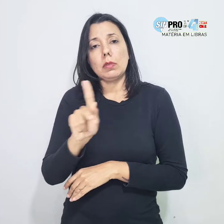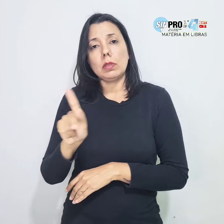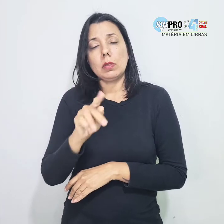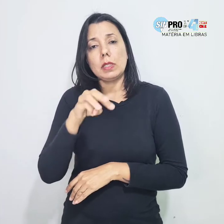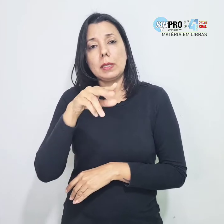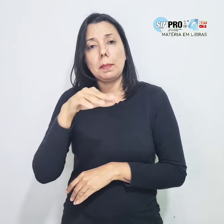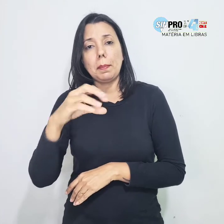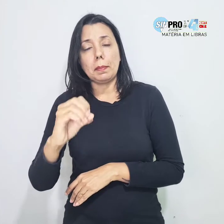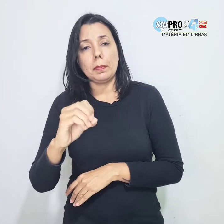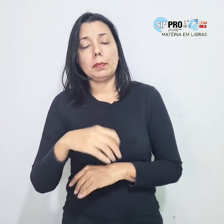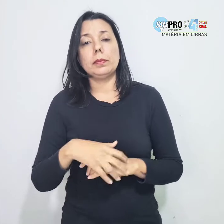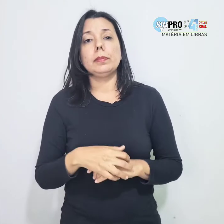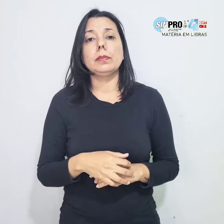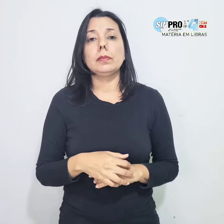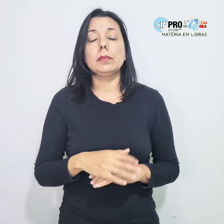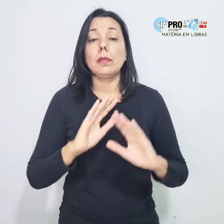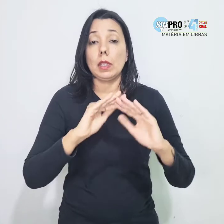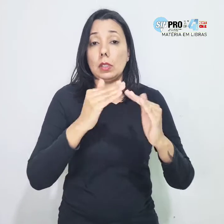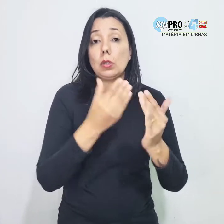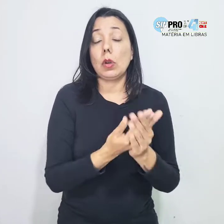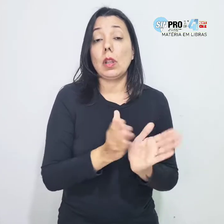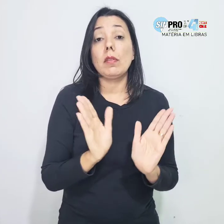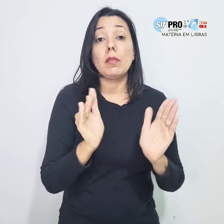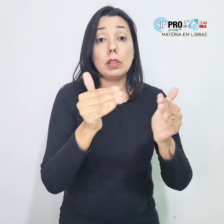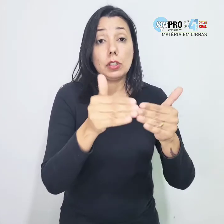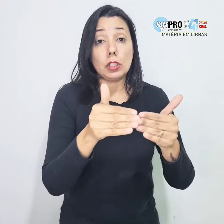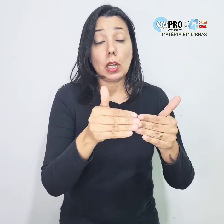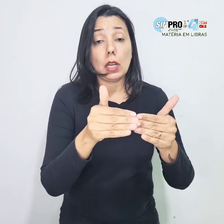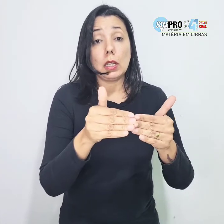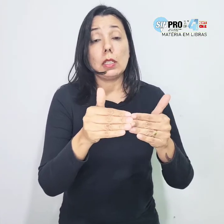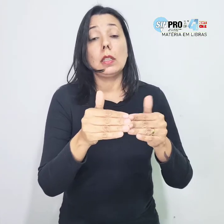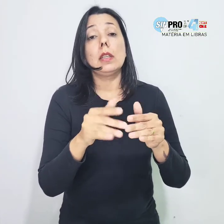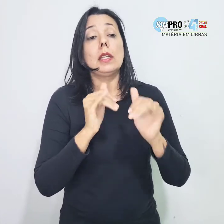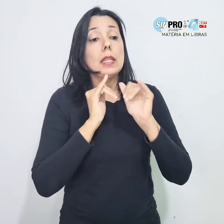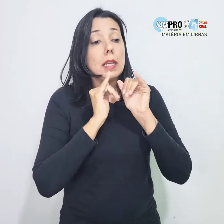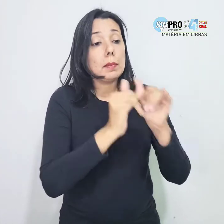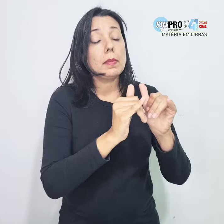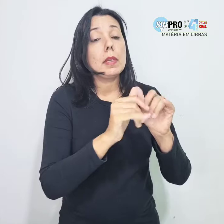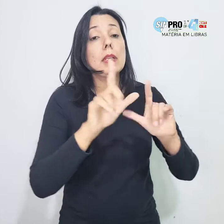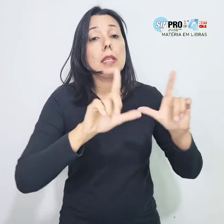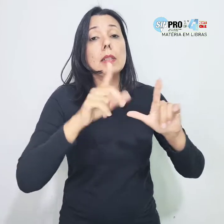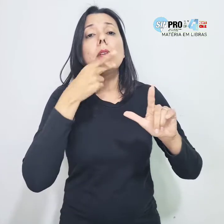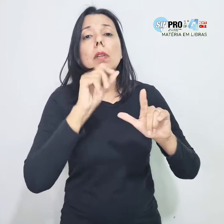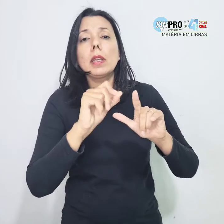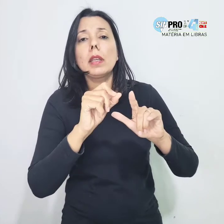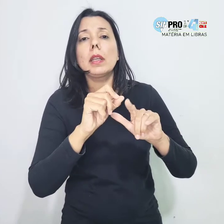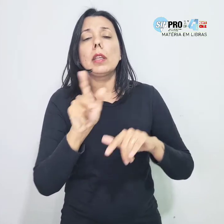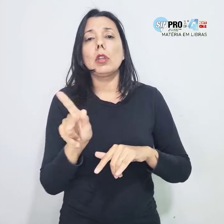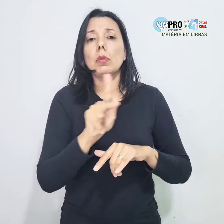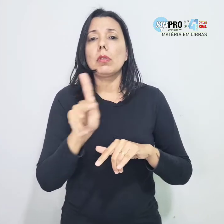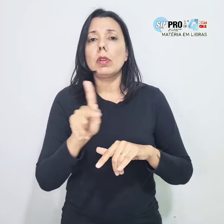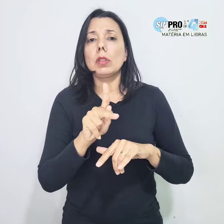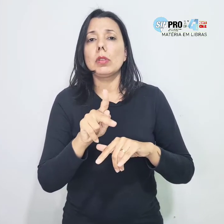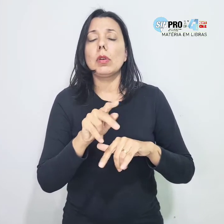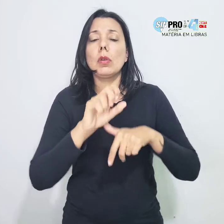maio. A escola foi fechada e a imprensa local noticiou que um professor superdisseminador